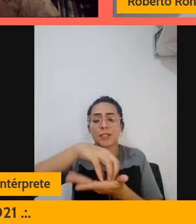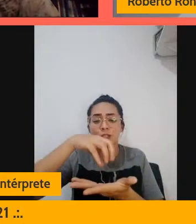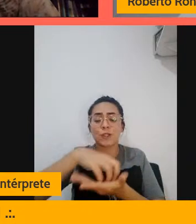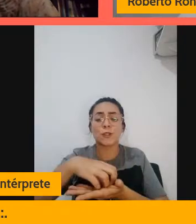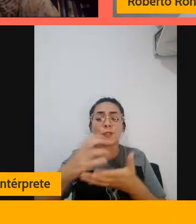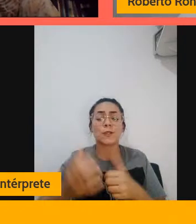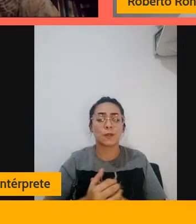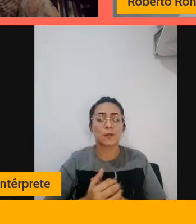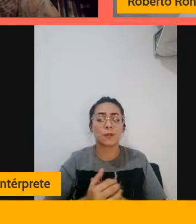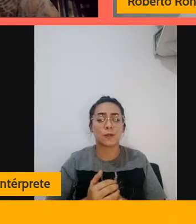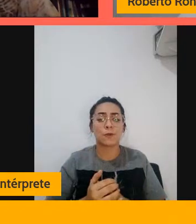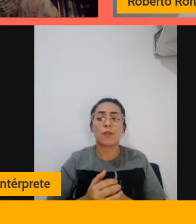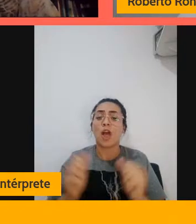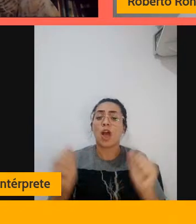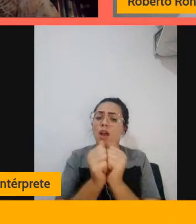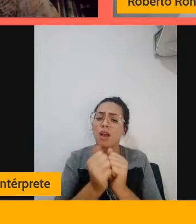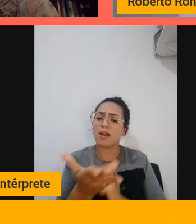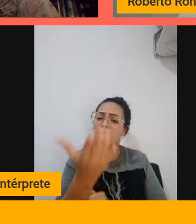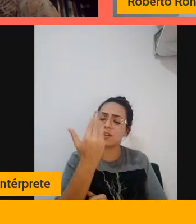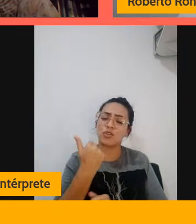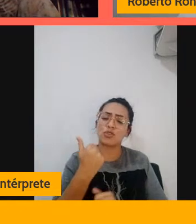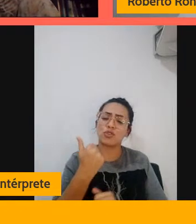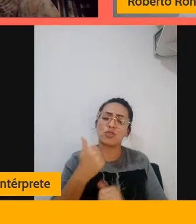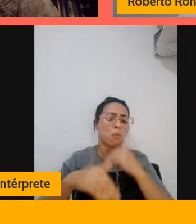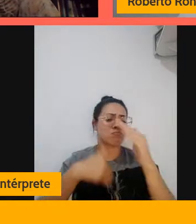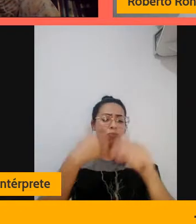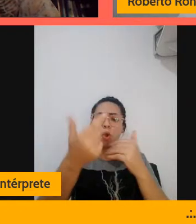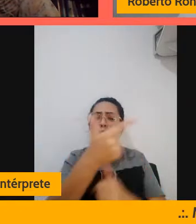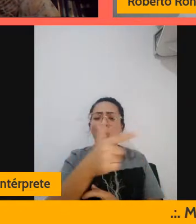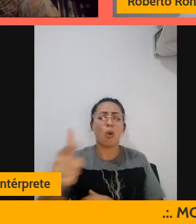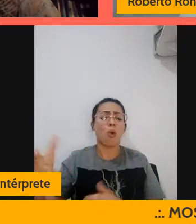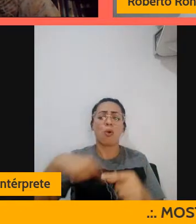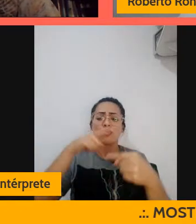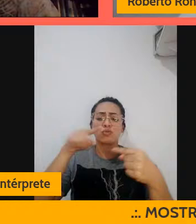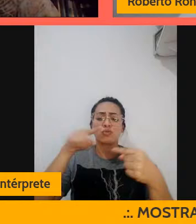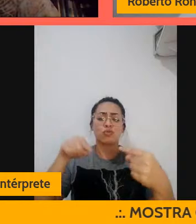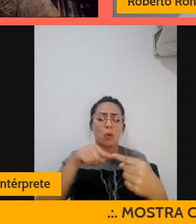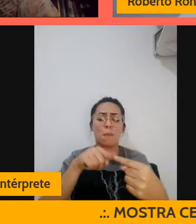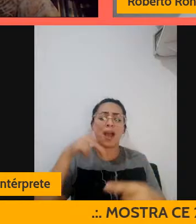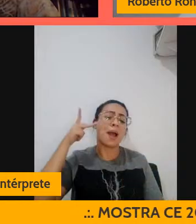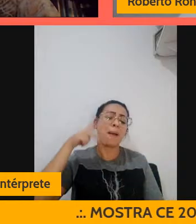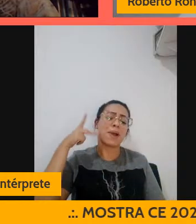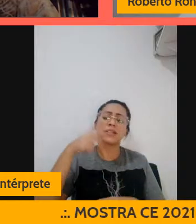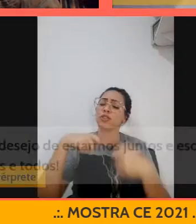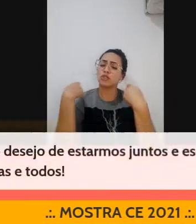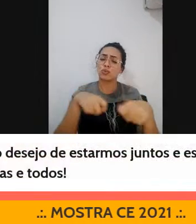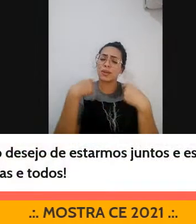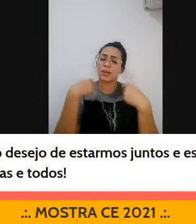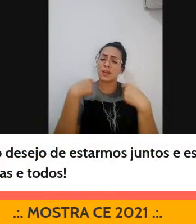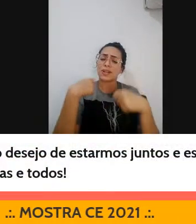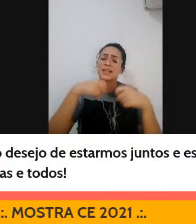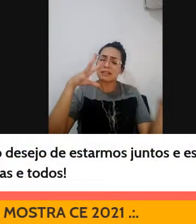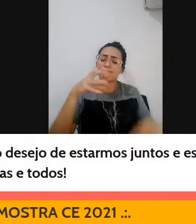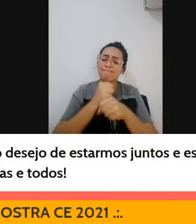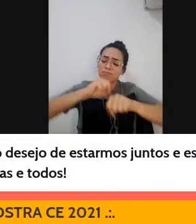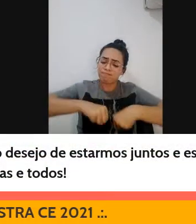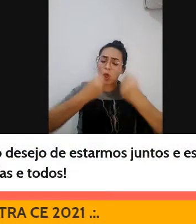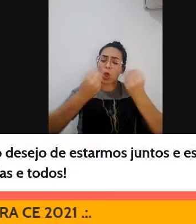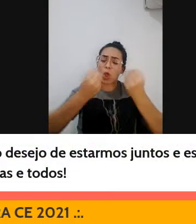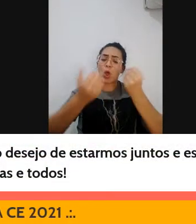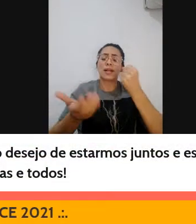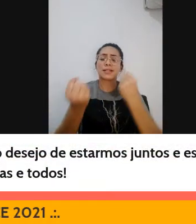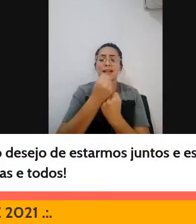Vamos juntos construindo outro centro. A Paraíba precisa desse conhecimento, né? Ele